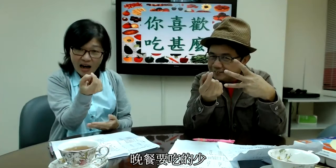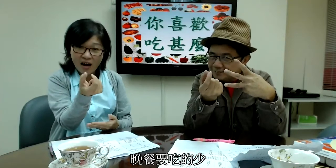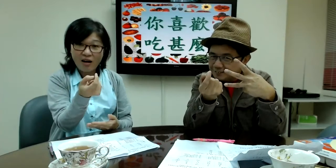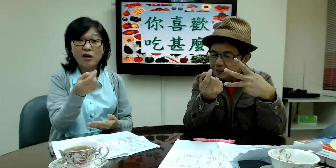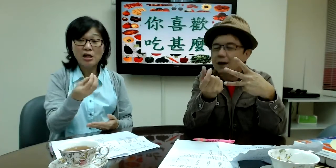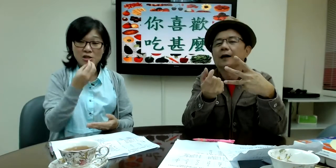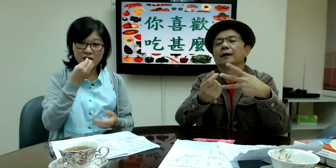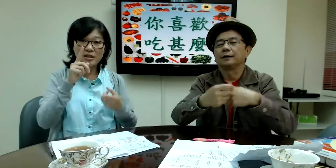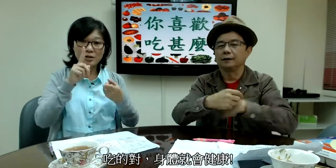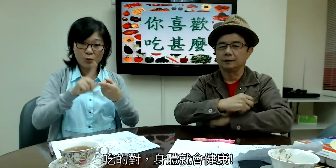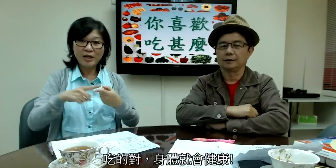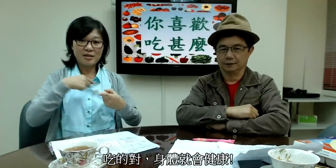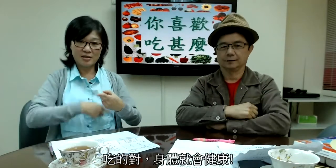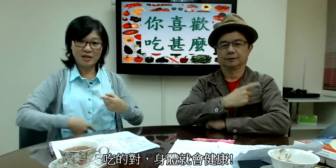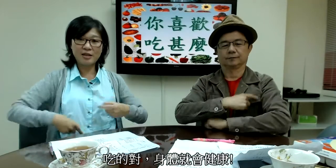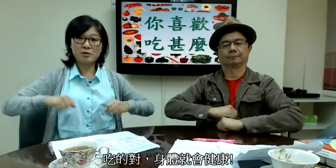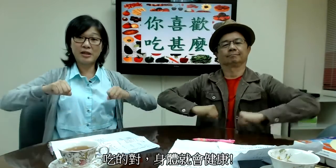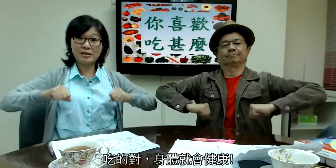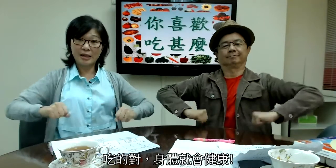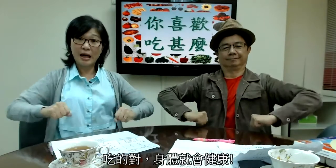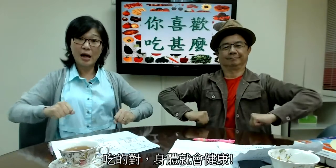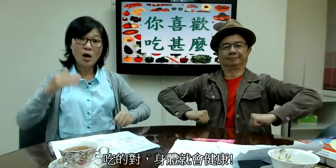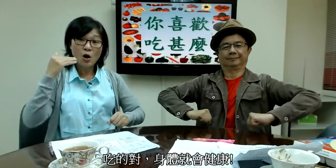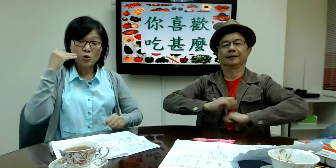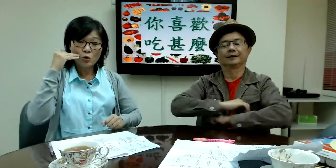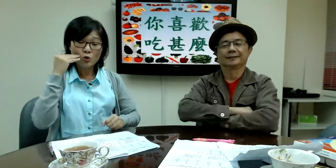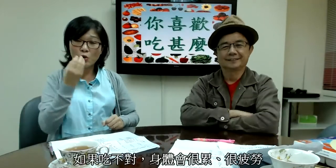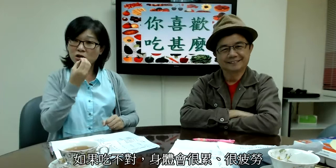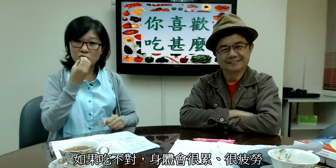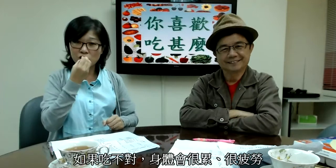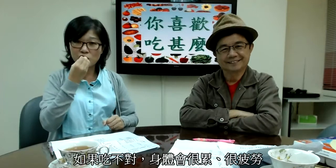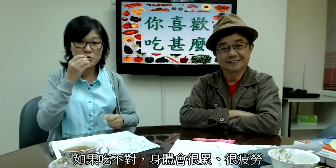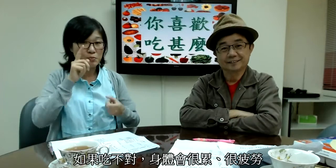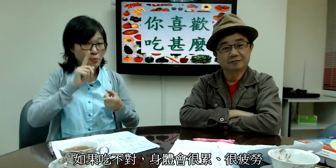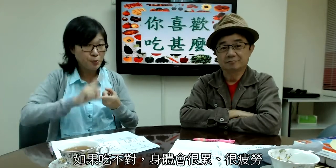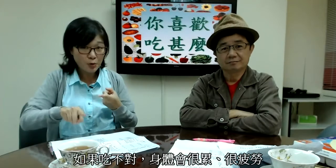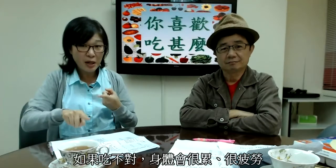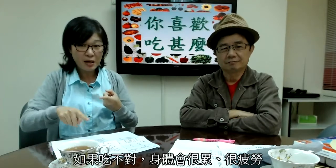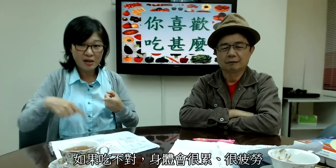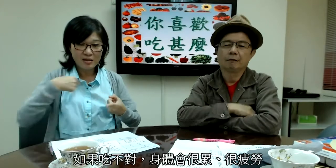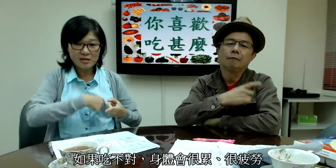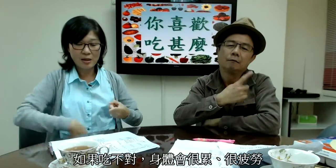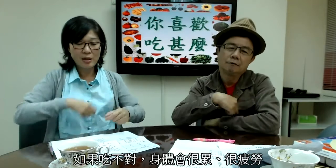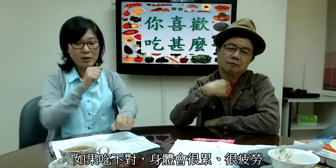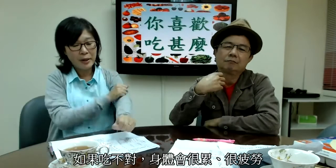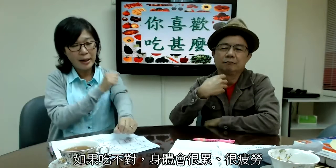少，吃得对，身体就会健康。如果吃不对，身体会